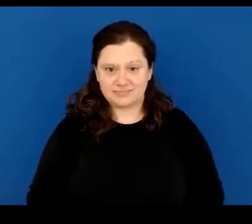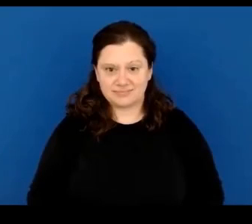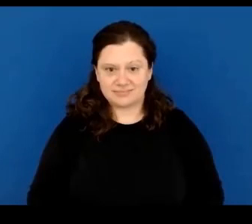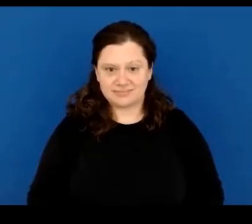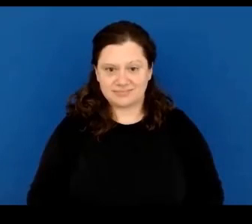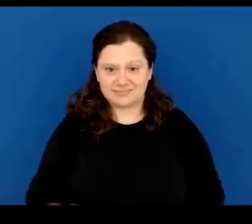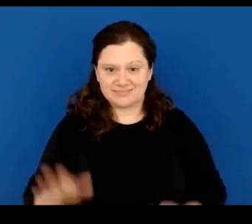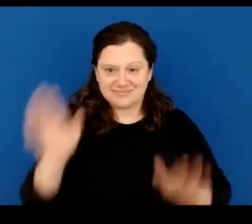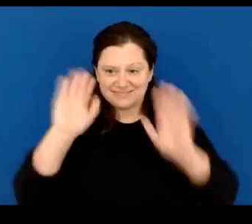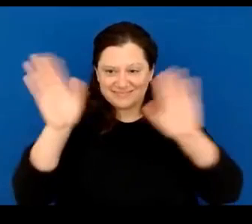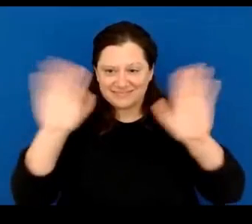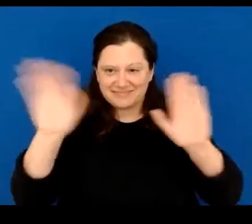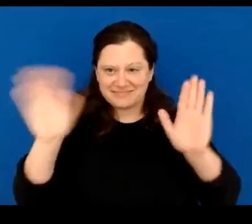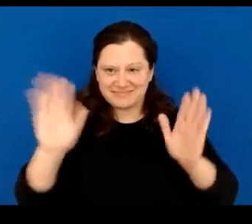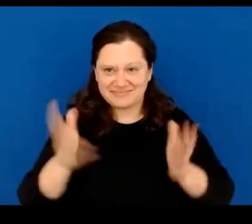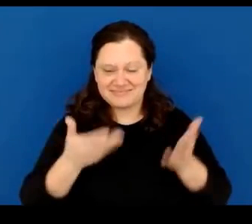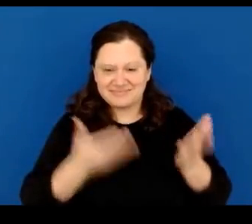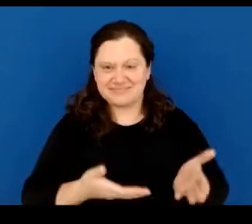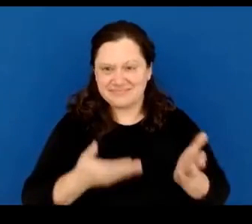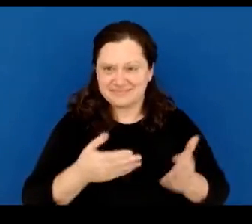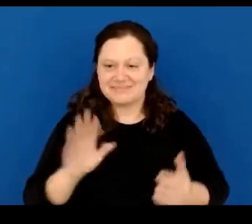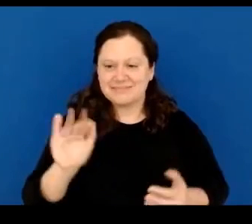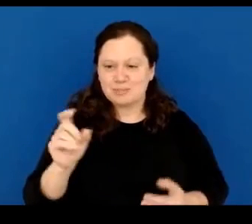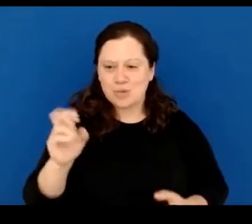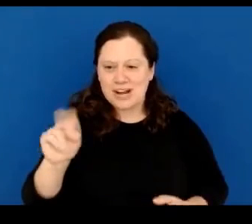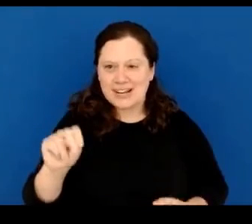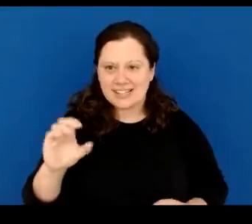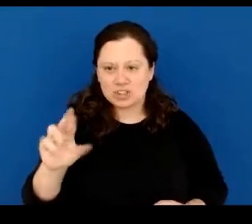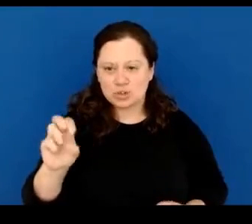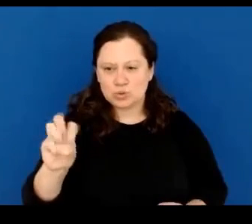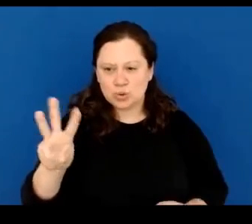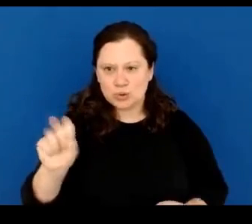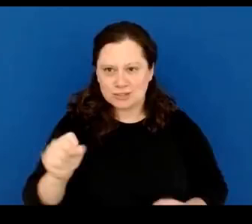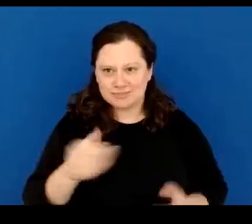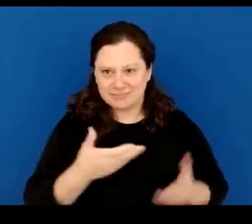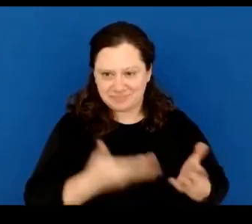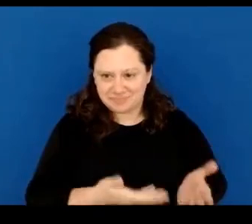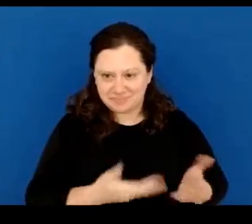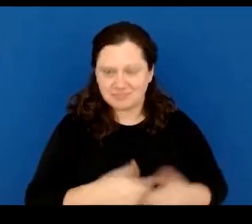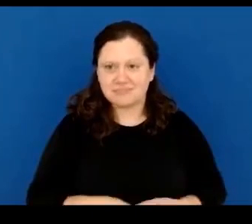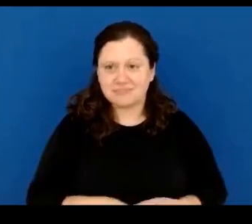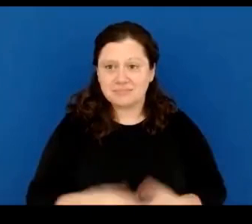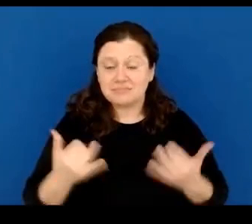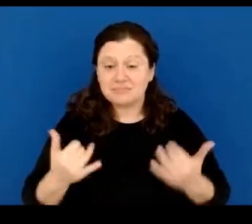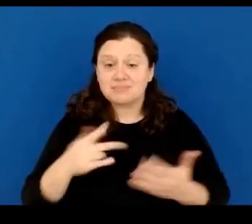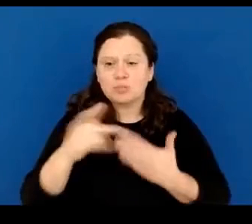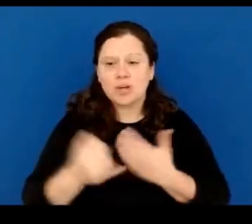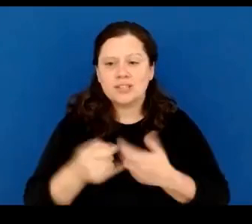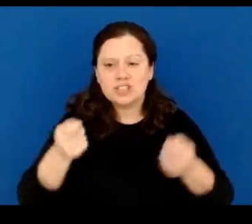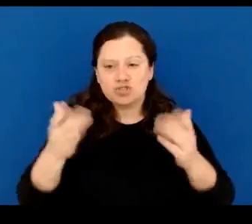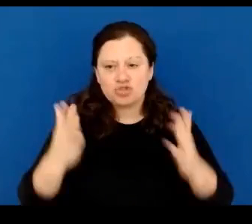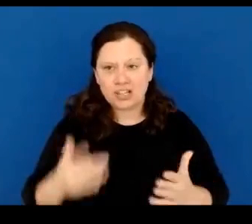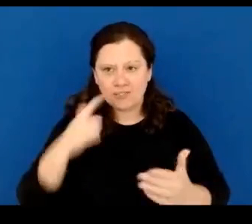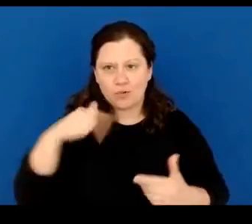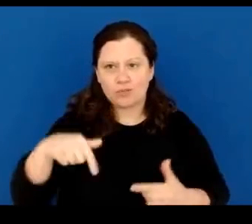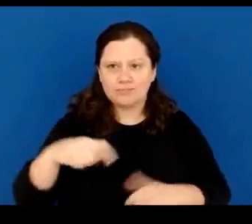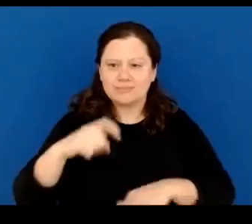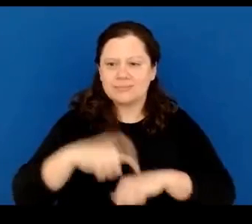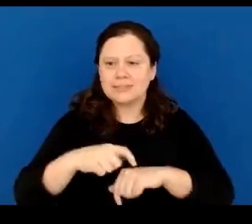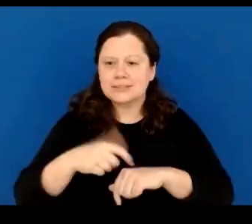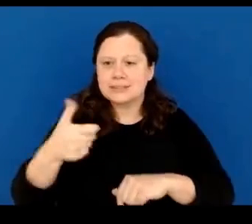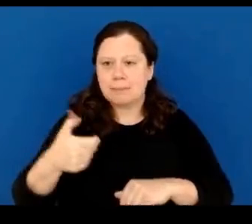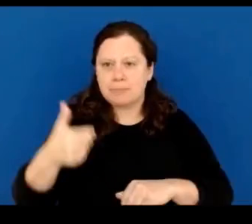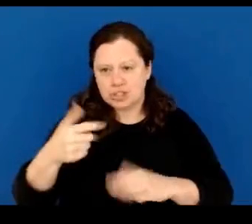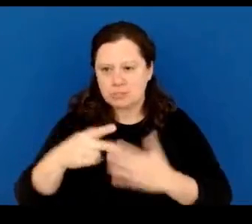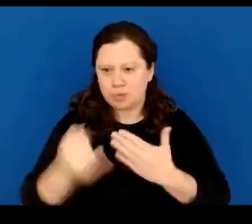大家好，我叫 Brandon Cruz，我系提供者时间记录项目嘅项目总监。呢、这个月嘅视频，我